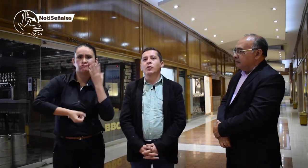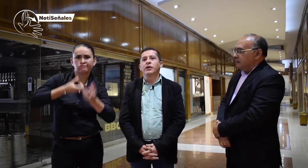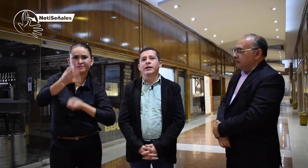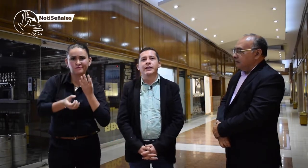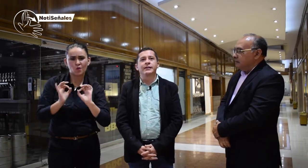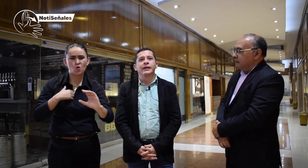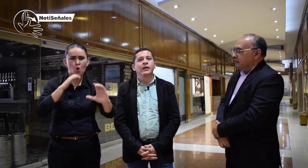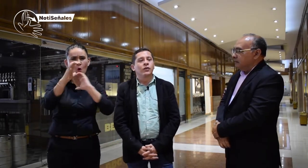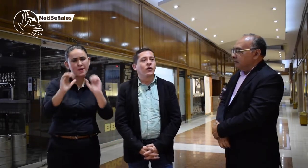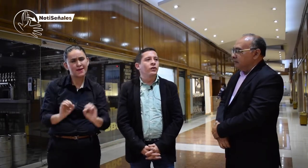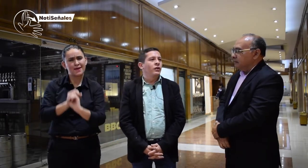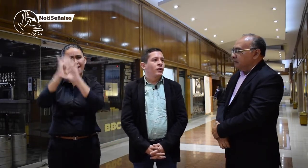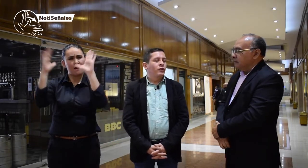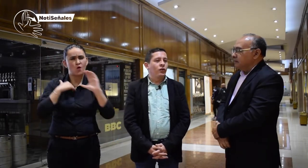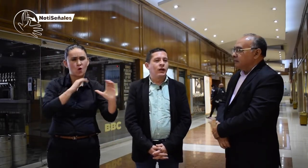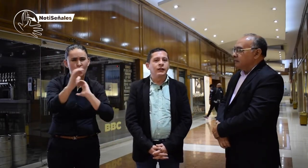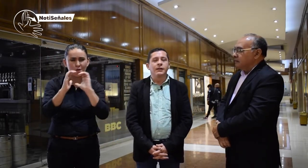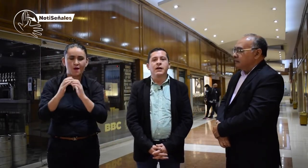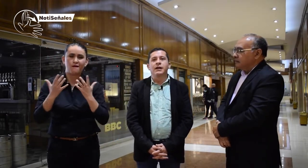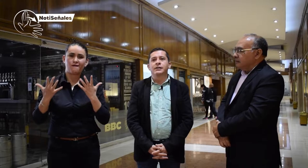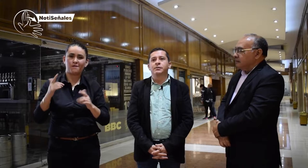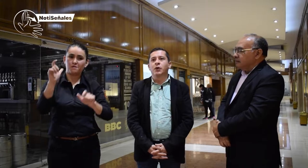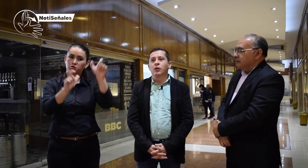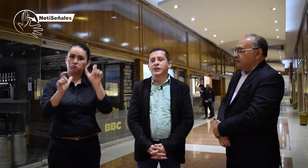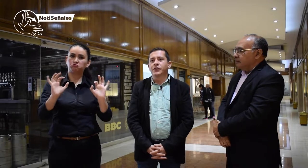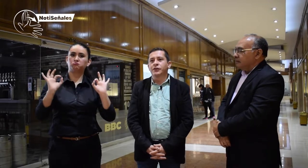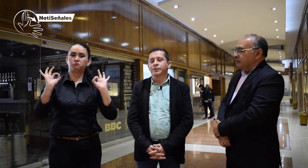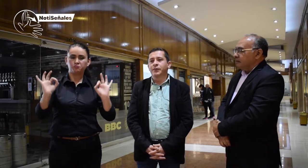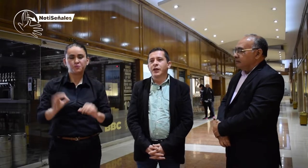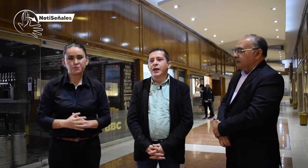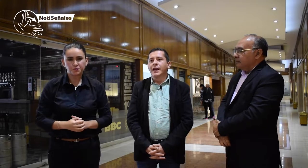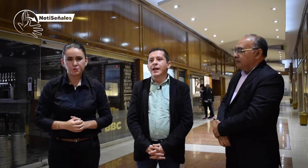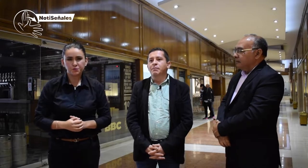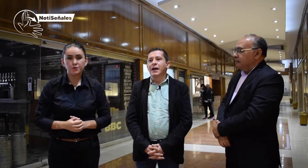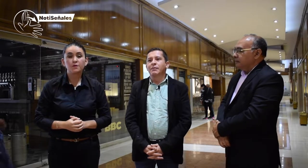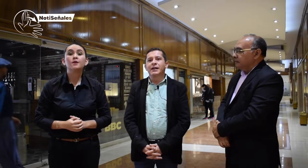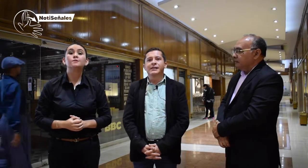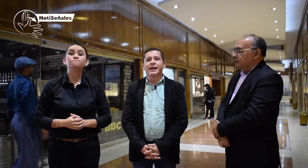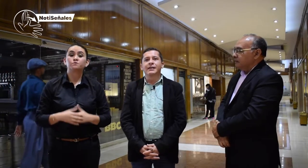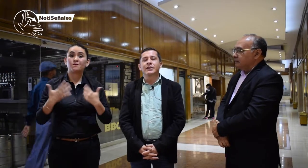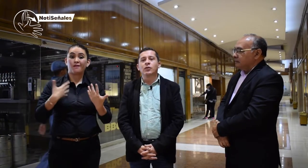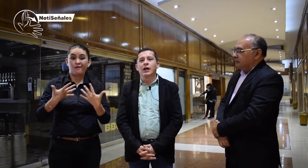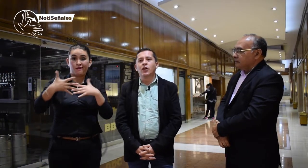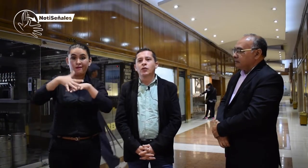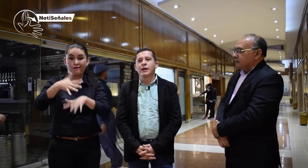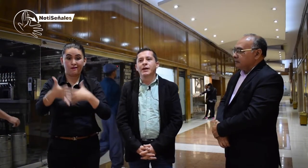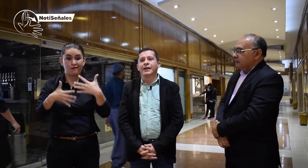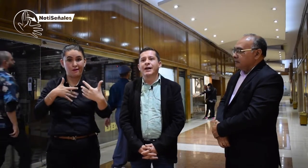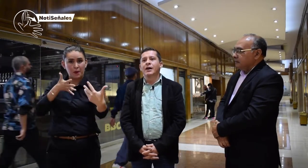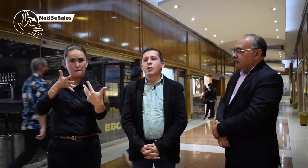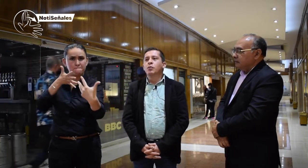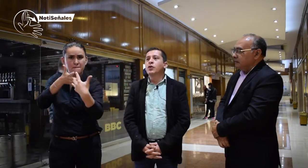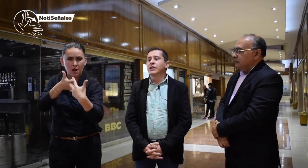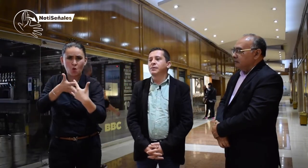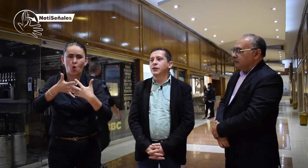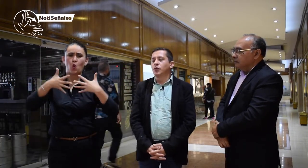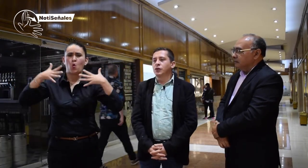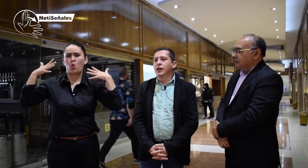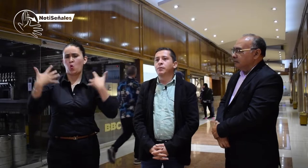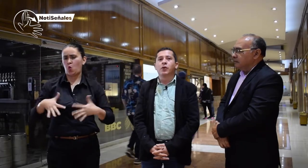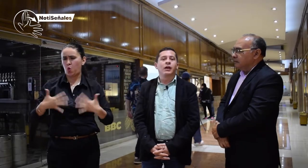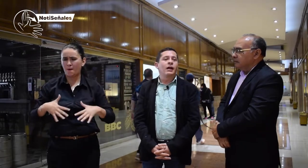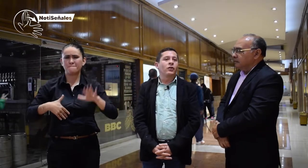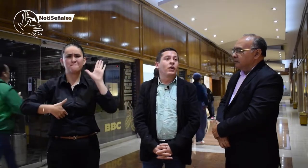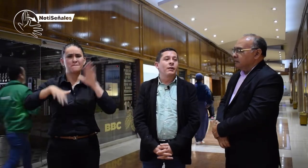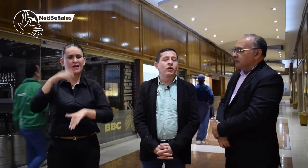y comunicarse con toda la demás población. El empalme se ha articulado de una manera muy